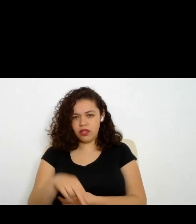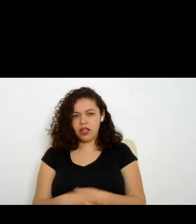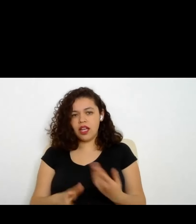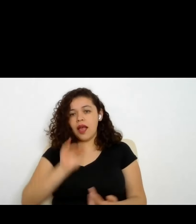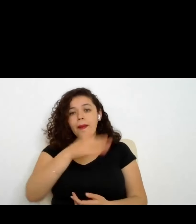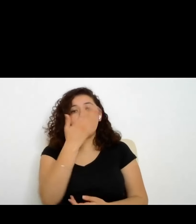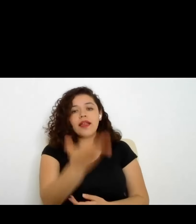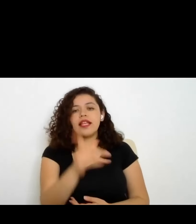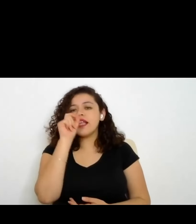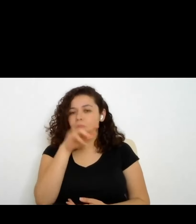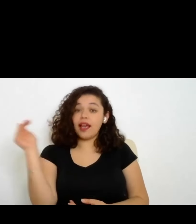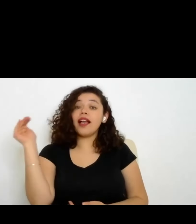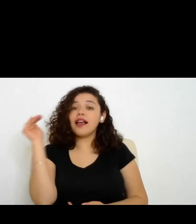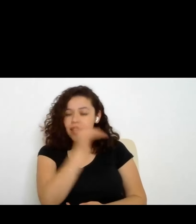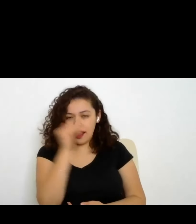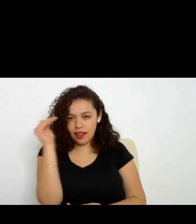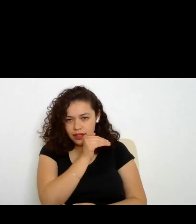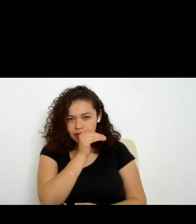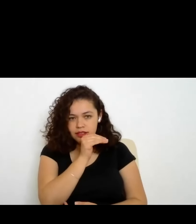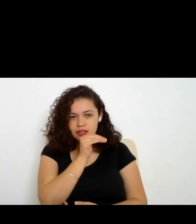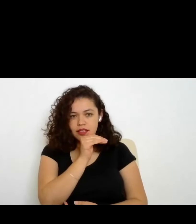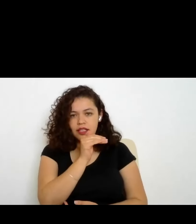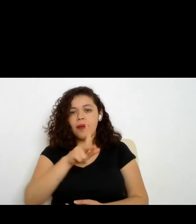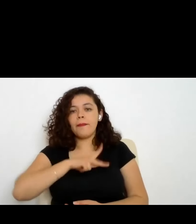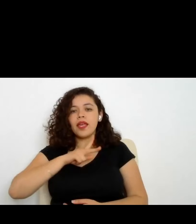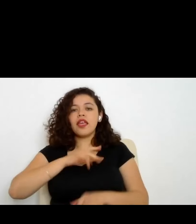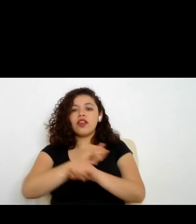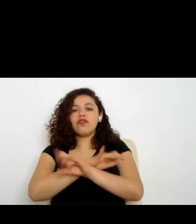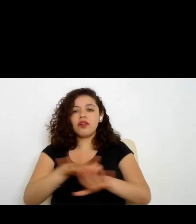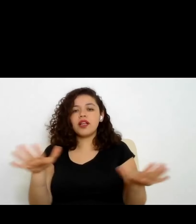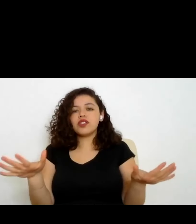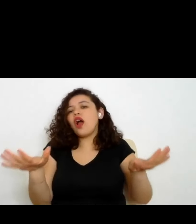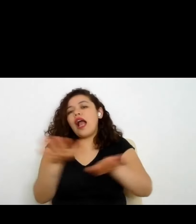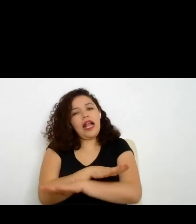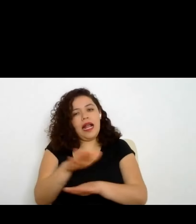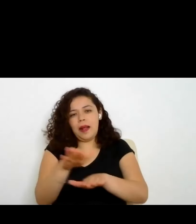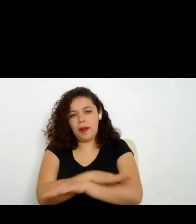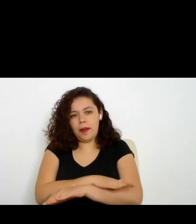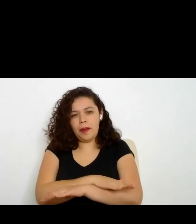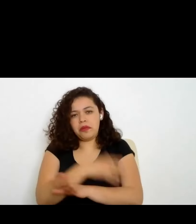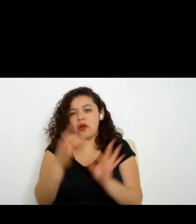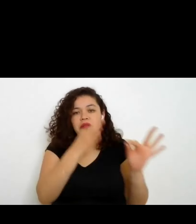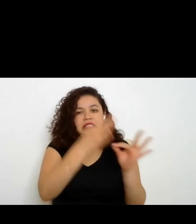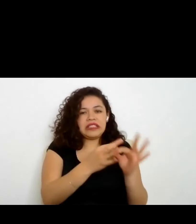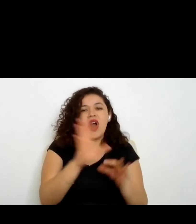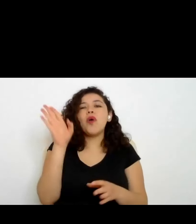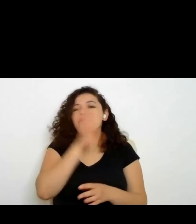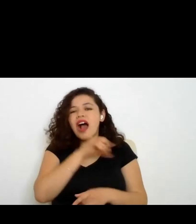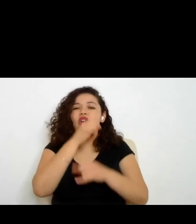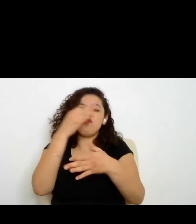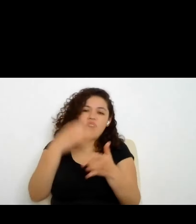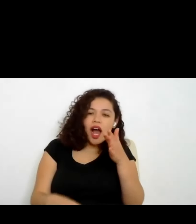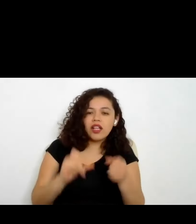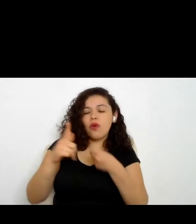manera gratuita la rectificación de mis datos personales que sean inexactos o incompletos y